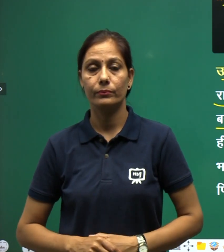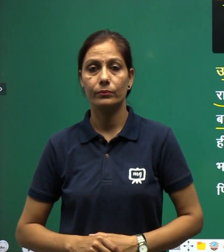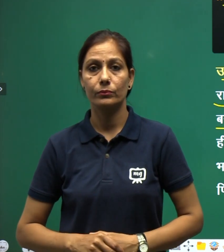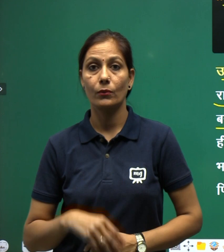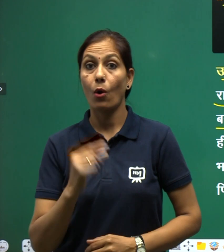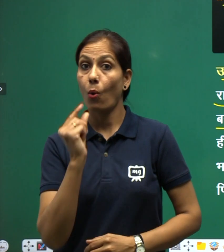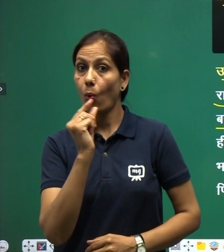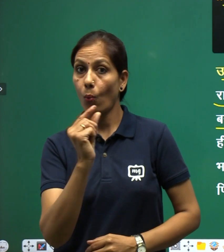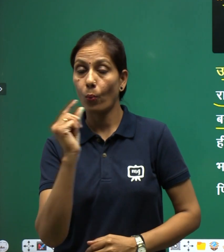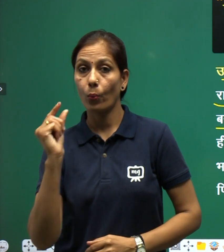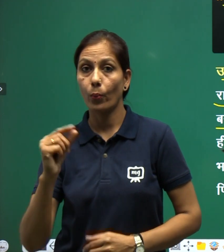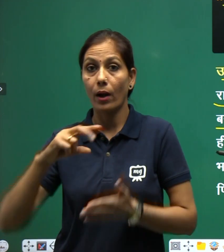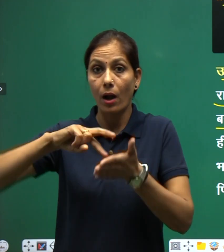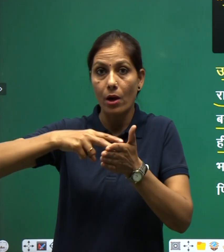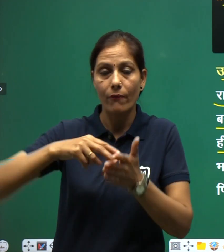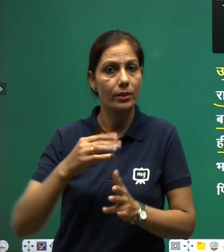शब्दानुवाद ही नहीं था,